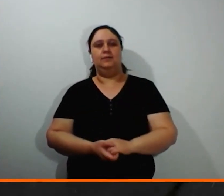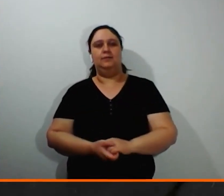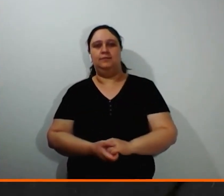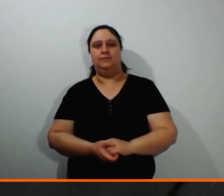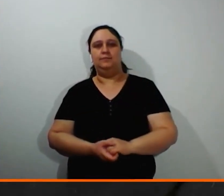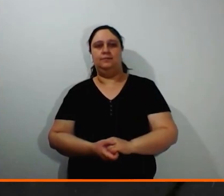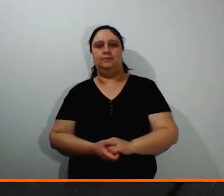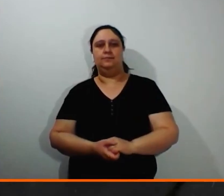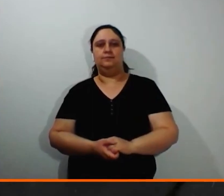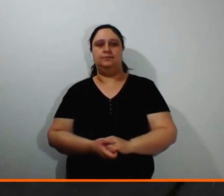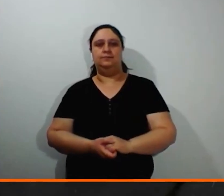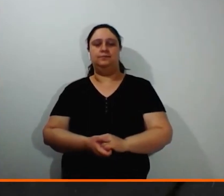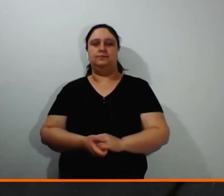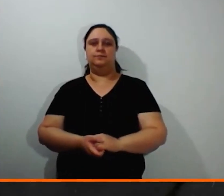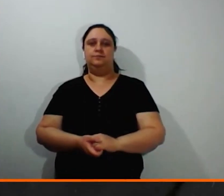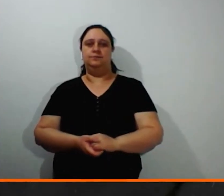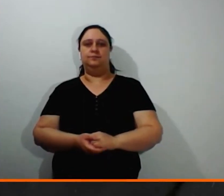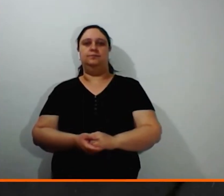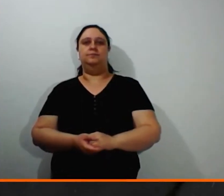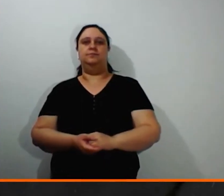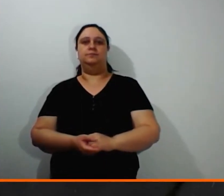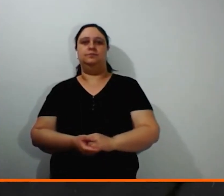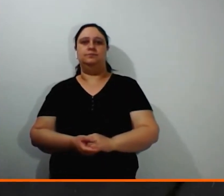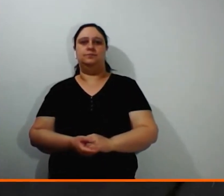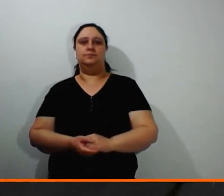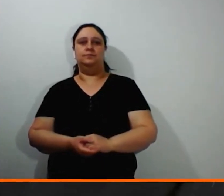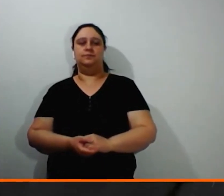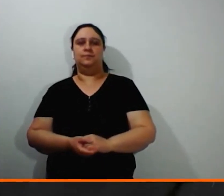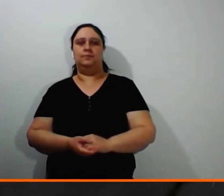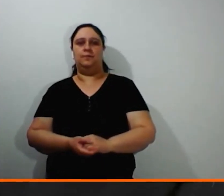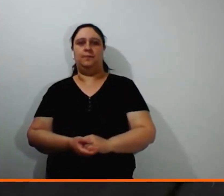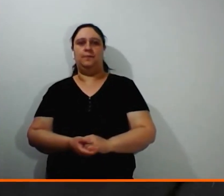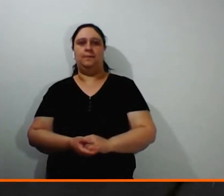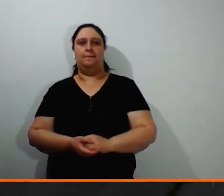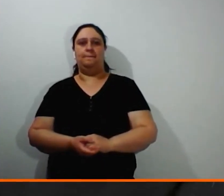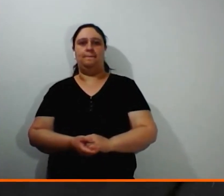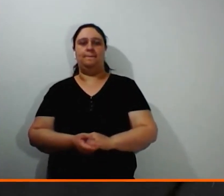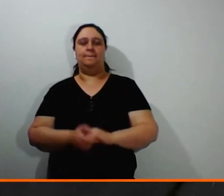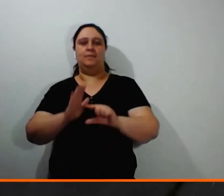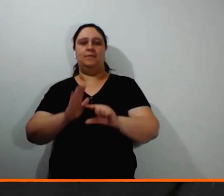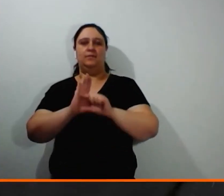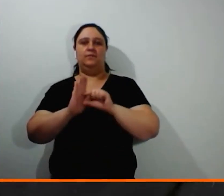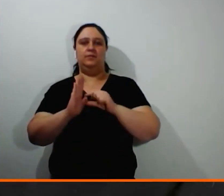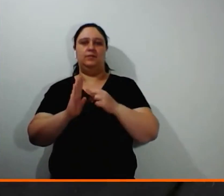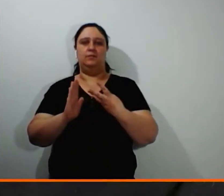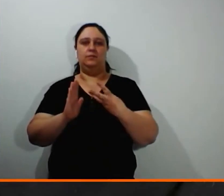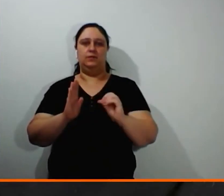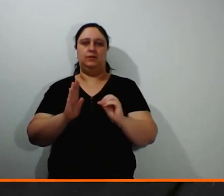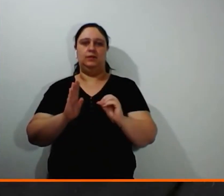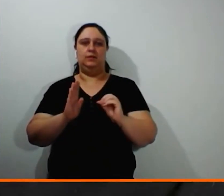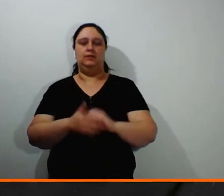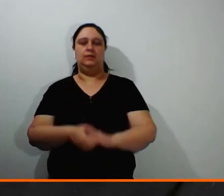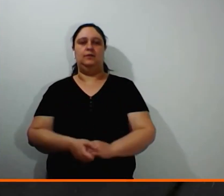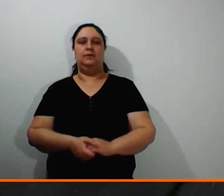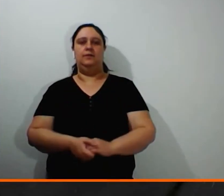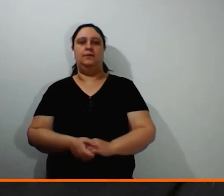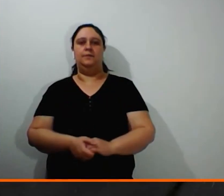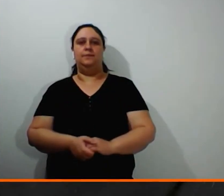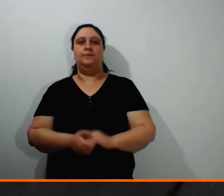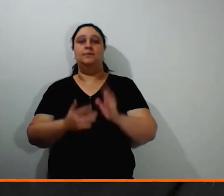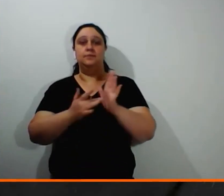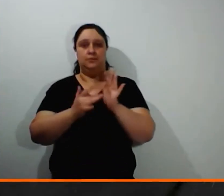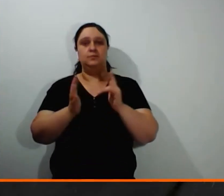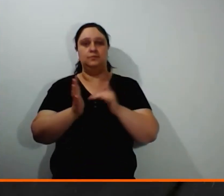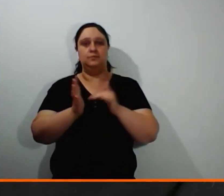Lucas 10, de versículo 30 em diante. Jesus prosseguiu